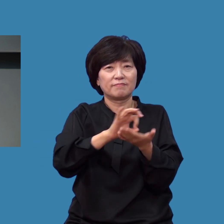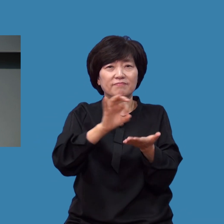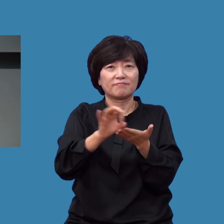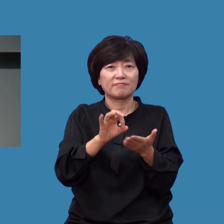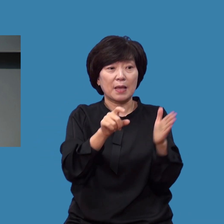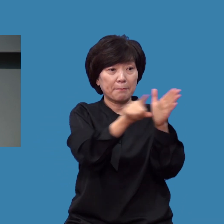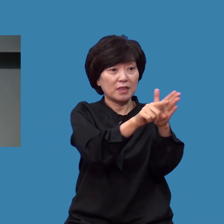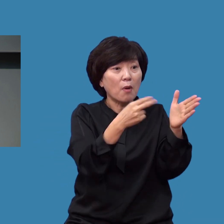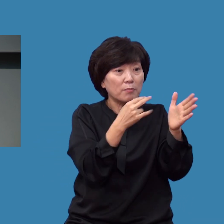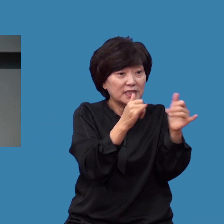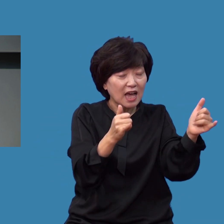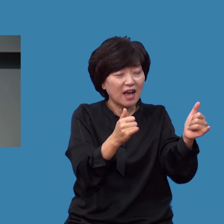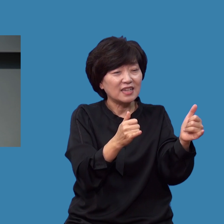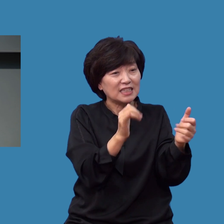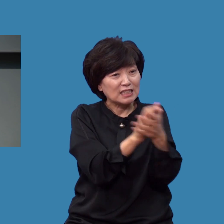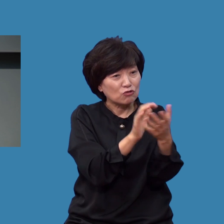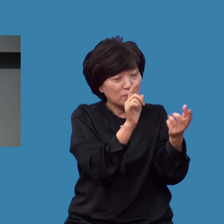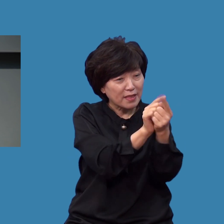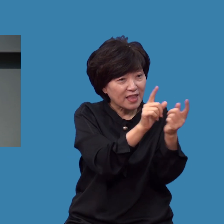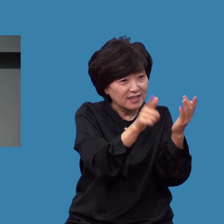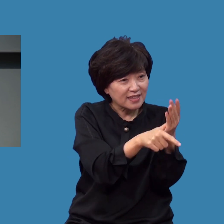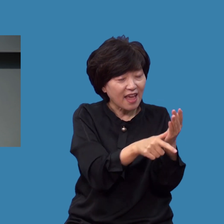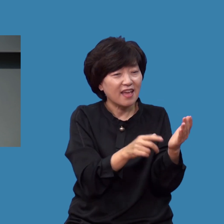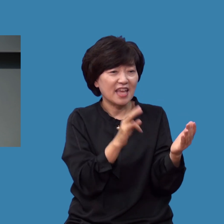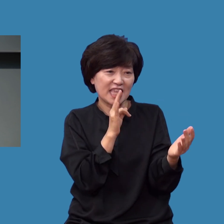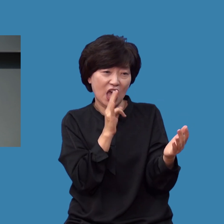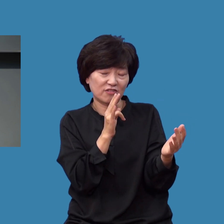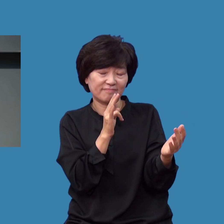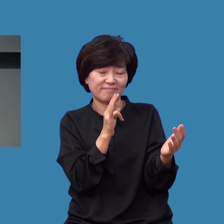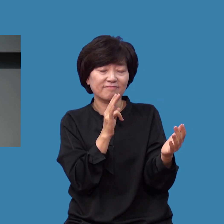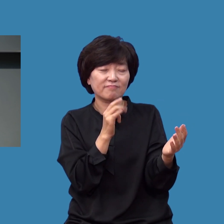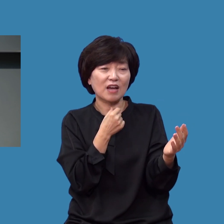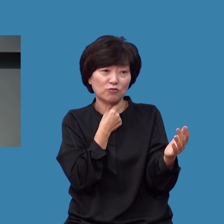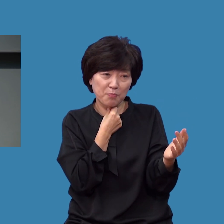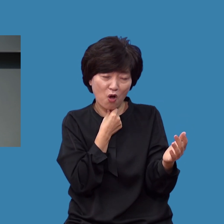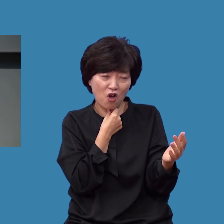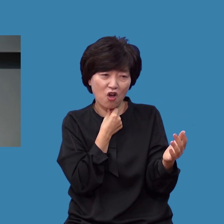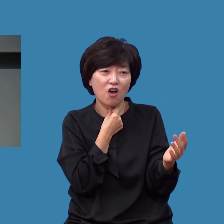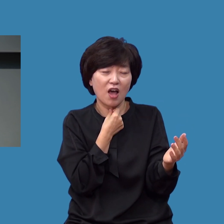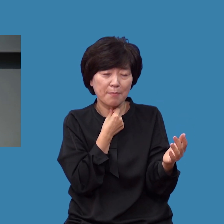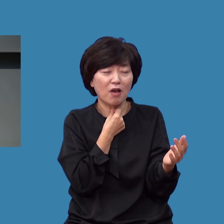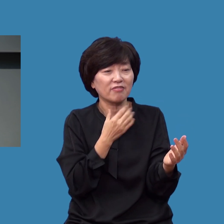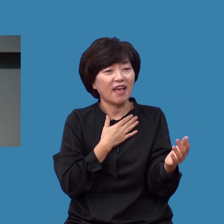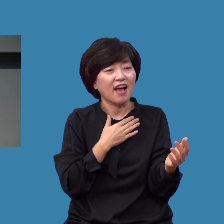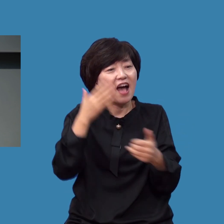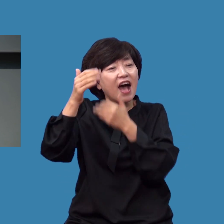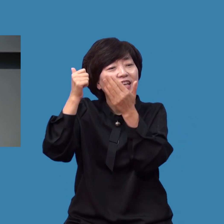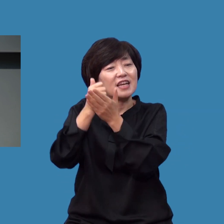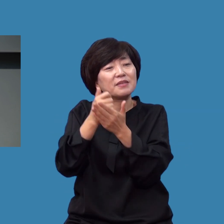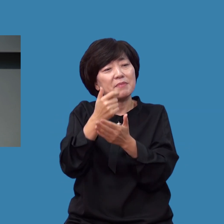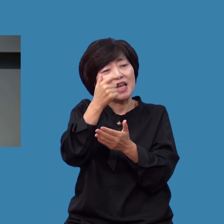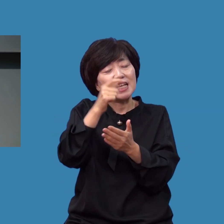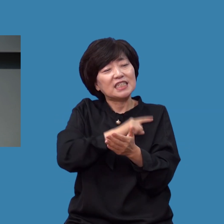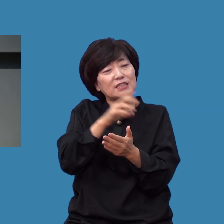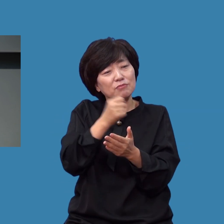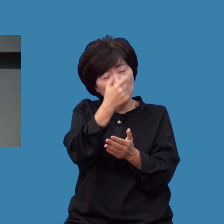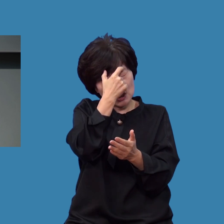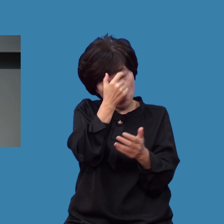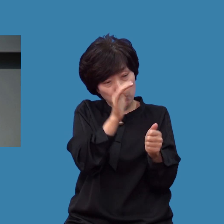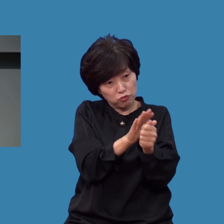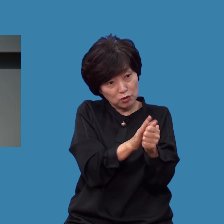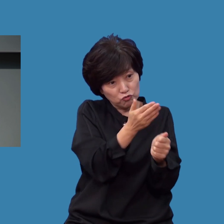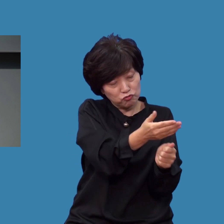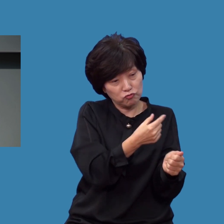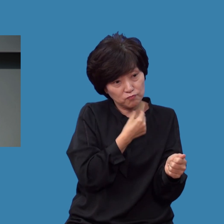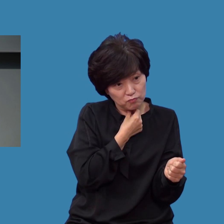뭐 불신자 친구를 만났을 때도 예언적인 감동이 있으면 내가 하나님 이름으로 기도해 줘도 돼? 그냥 물어보라는